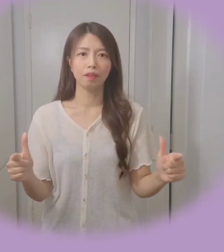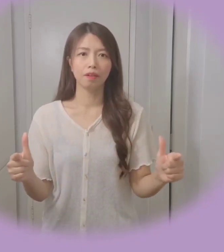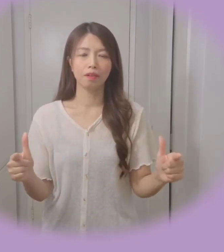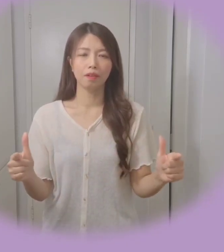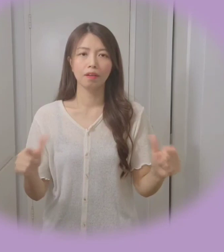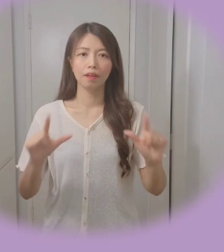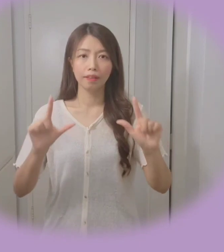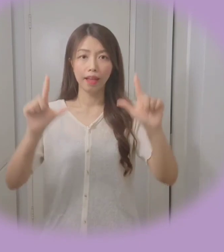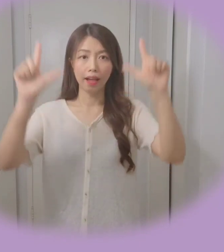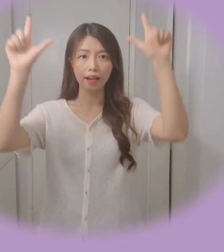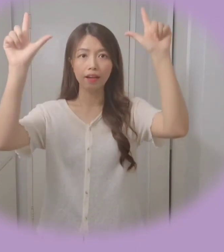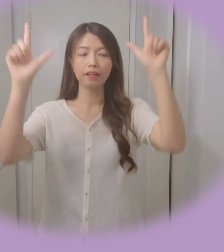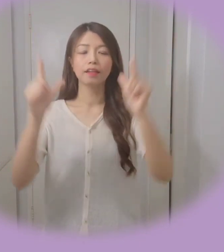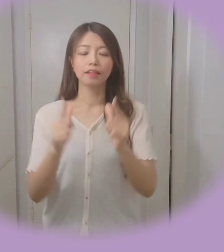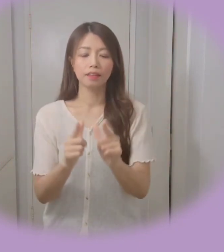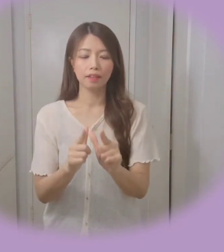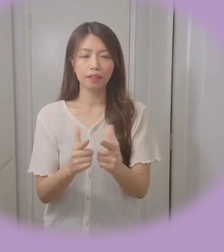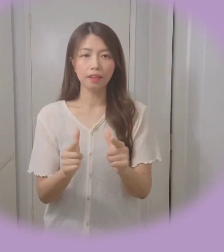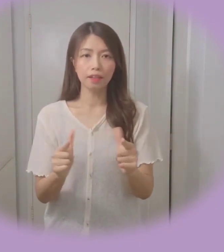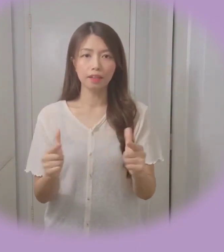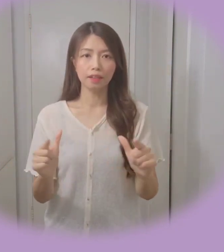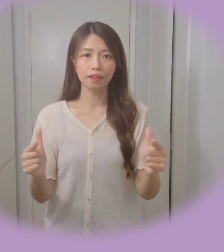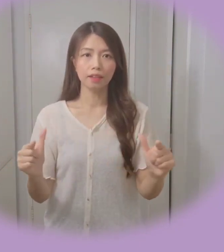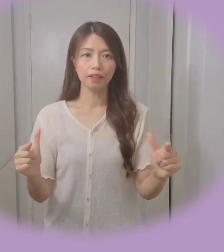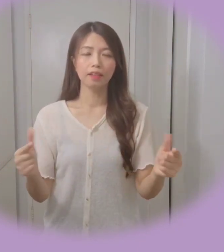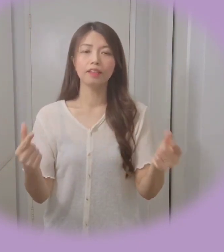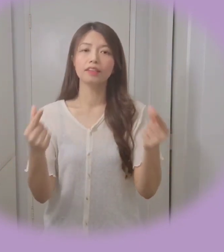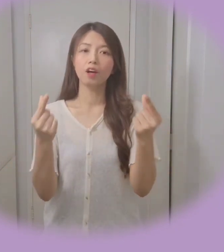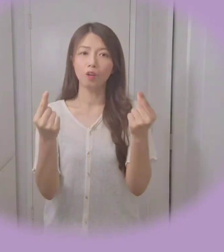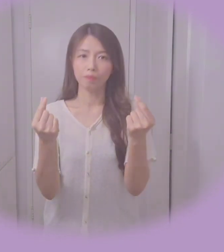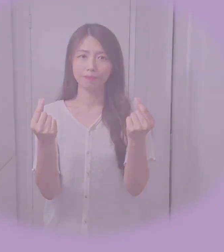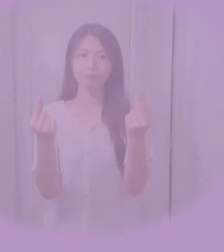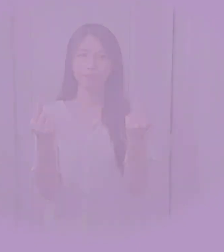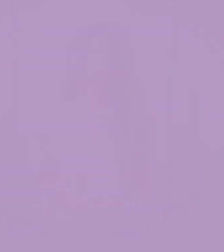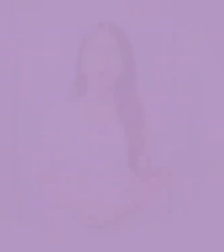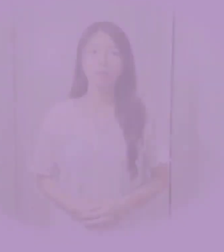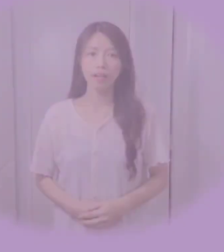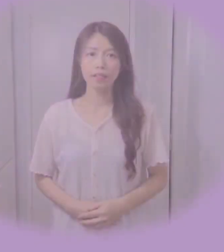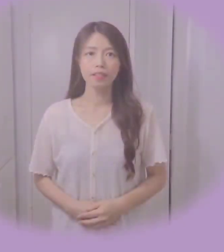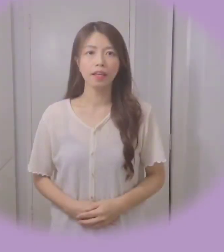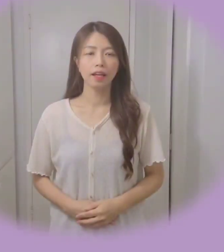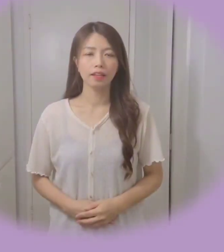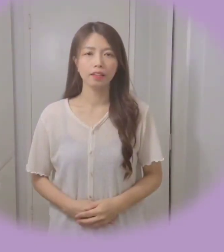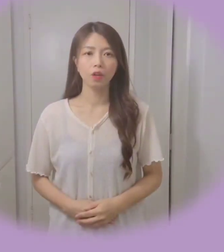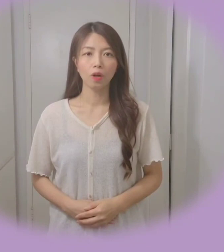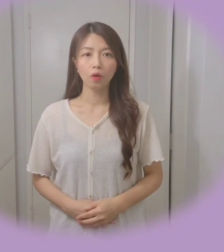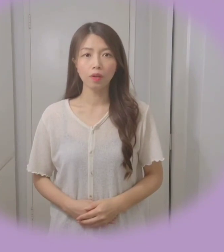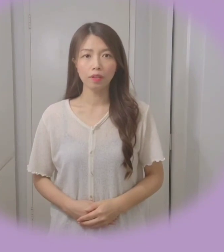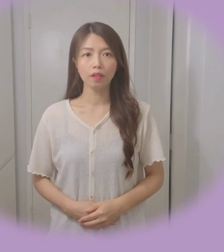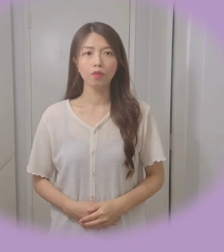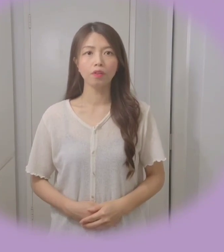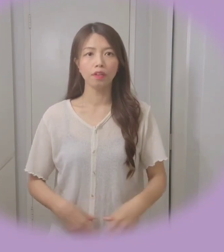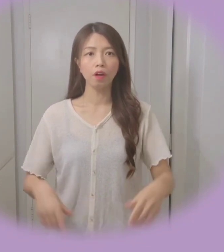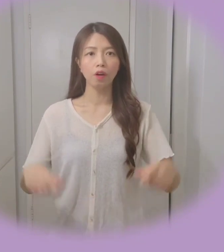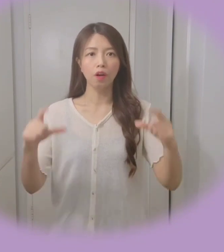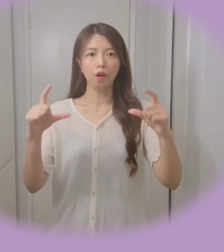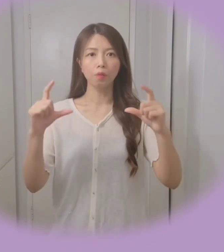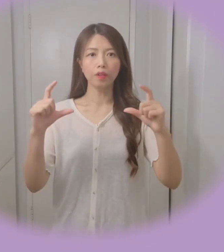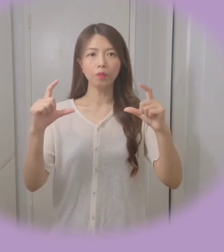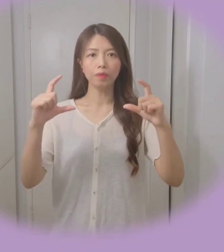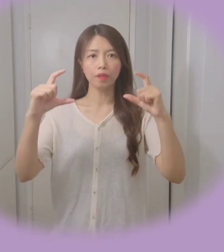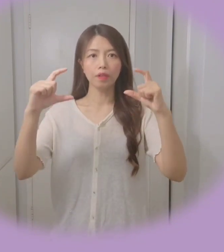돼요. 날, 들, 처럼. 더 잘 지내라는, 더라고 한 뜻의